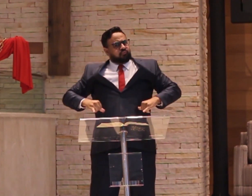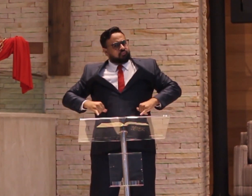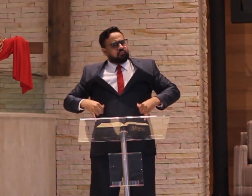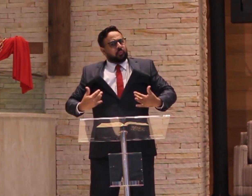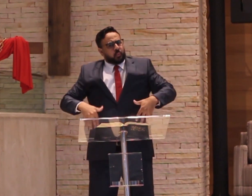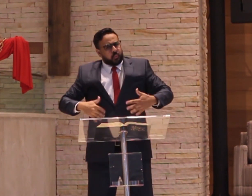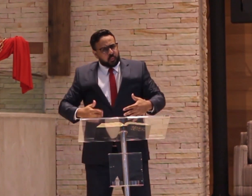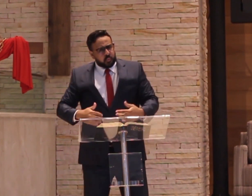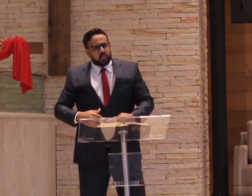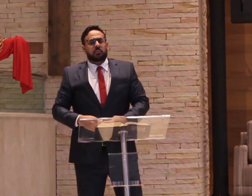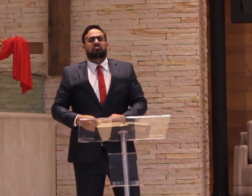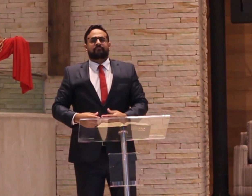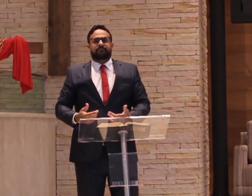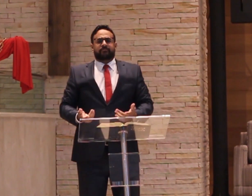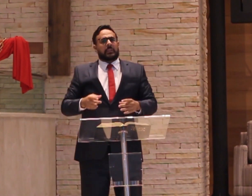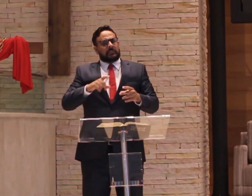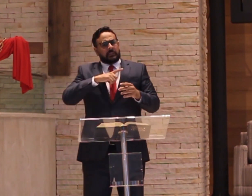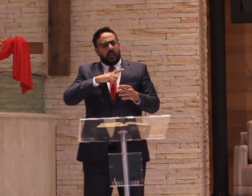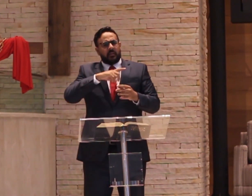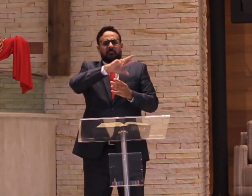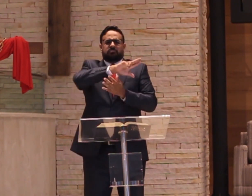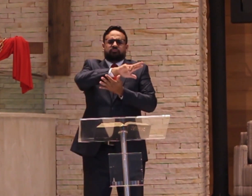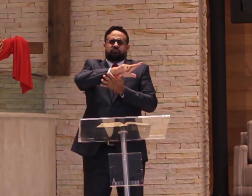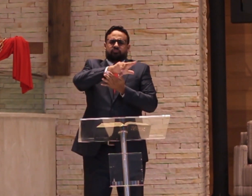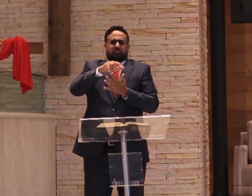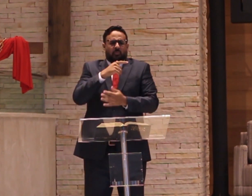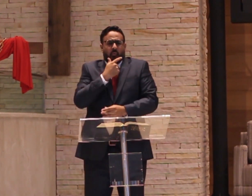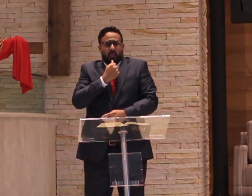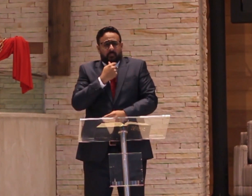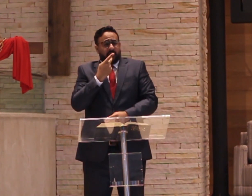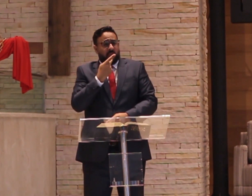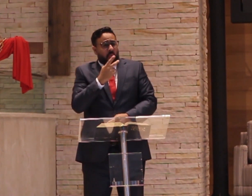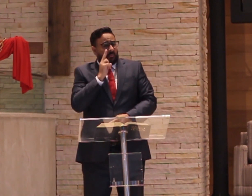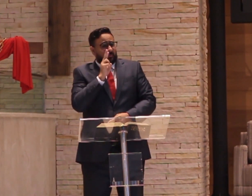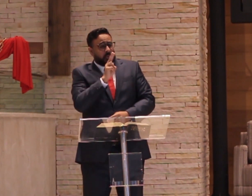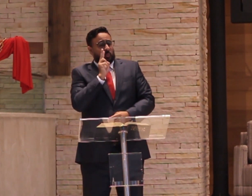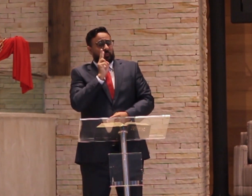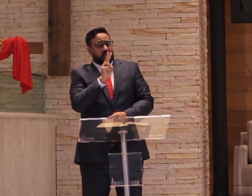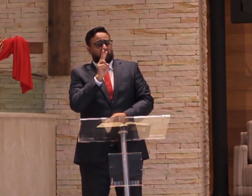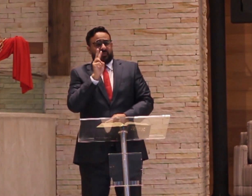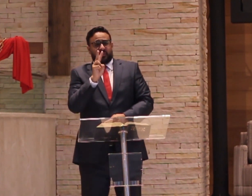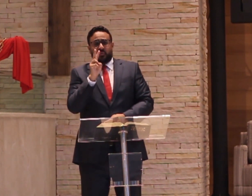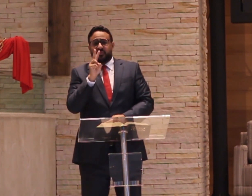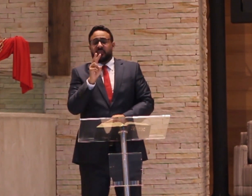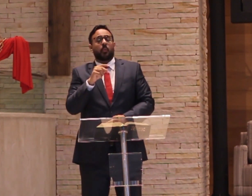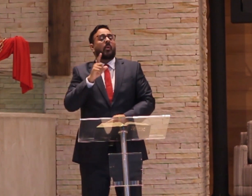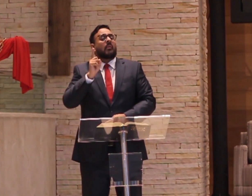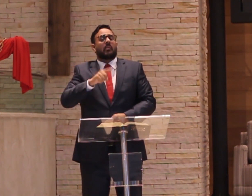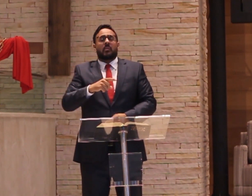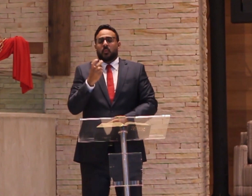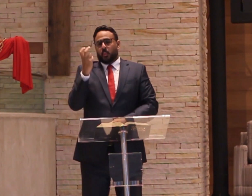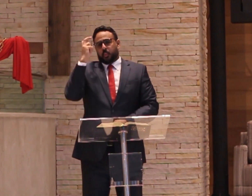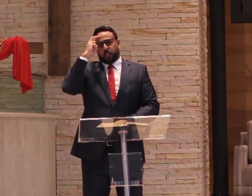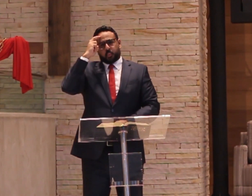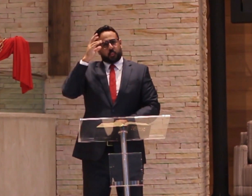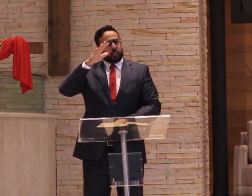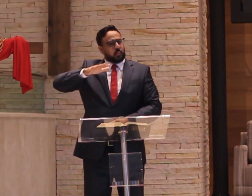de dor com os membros tanto inferiores quanto superiores esticados ao máximo. Muitas